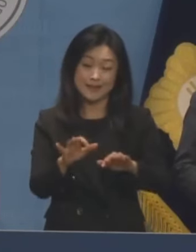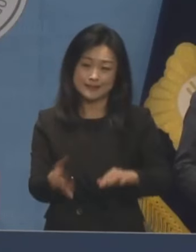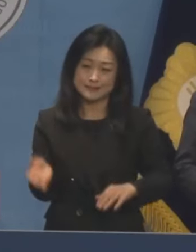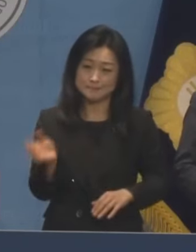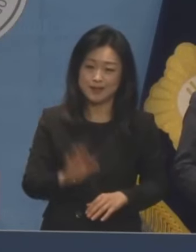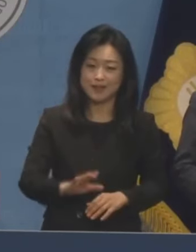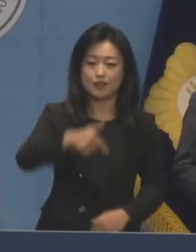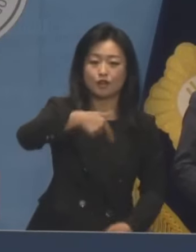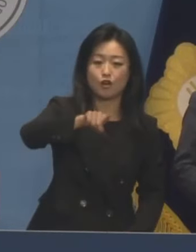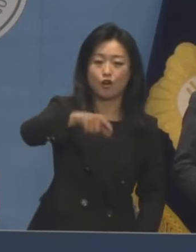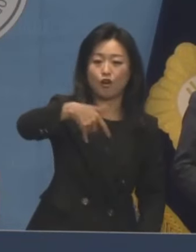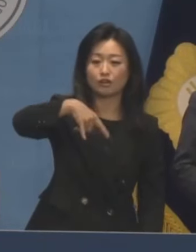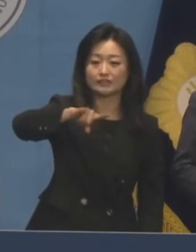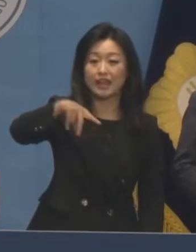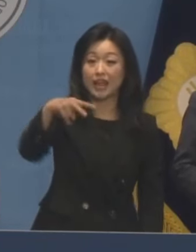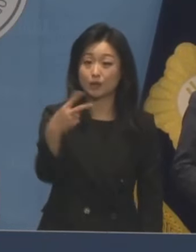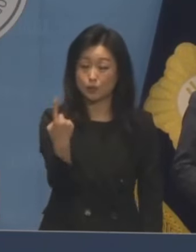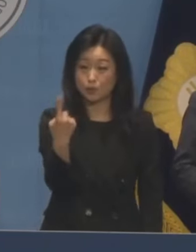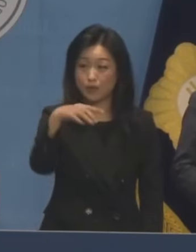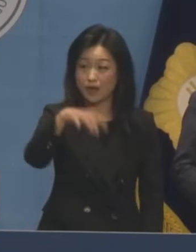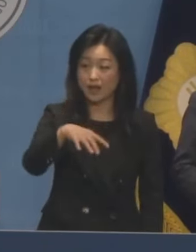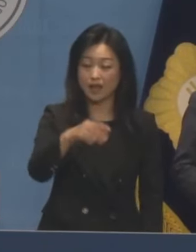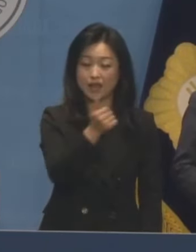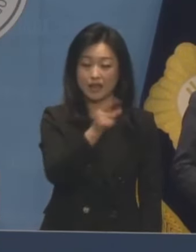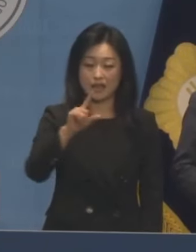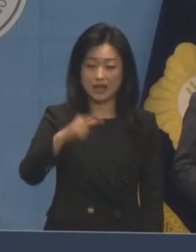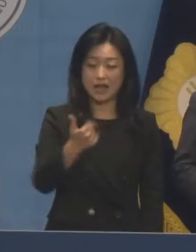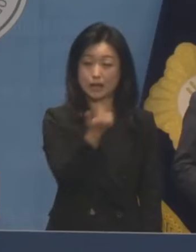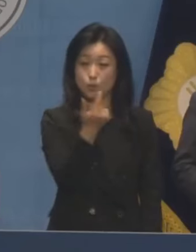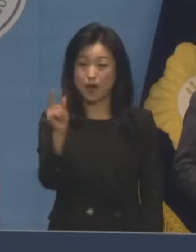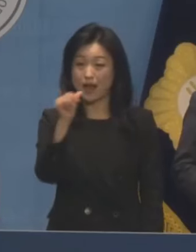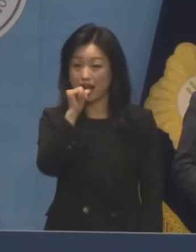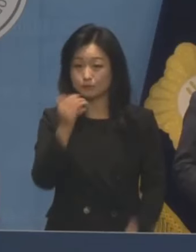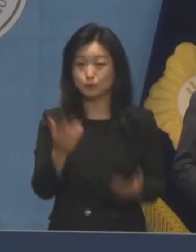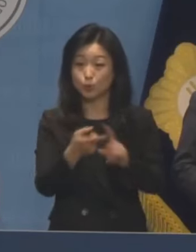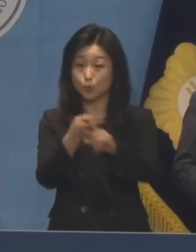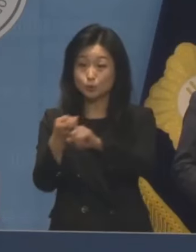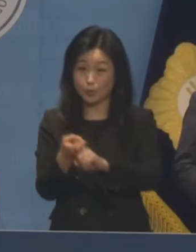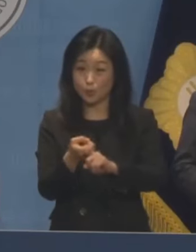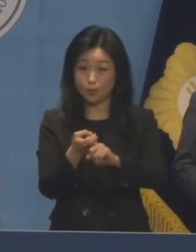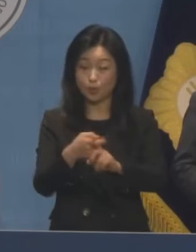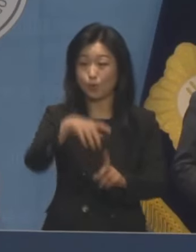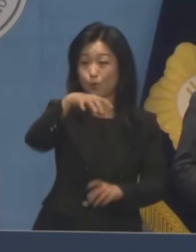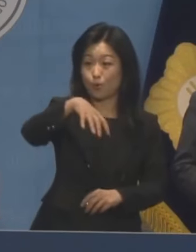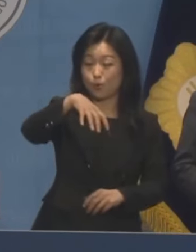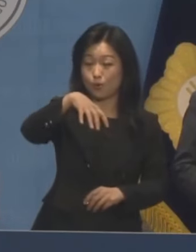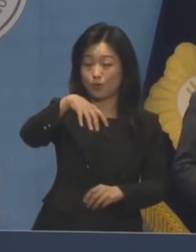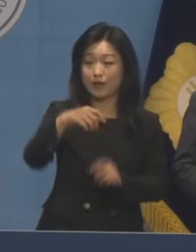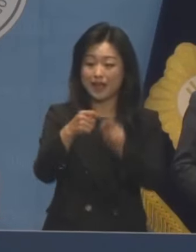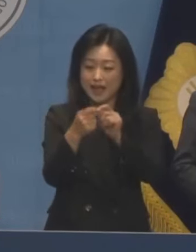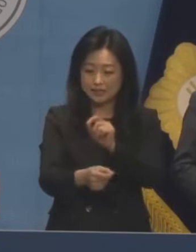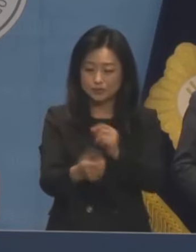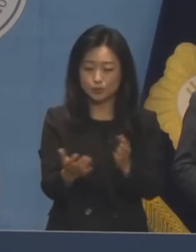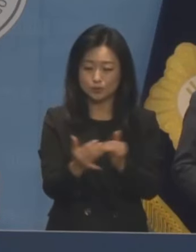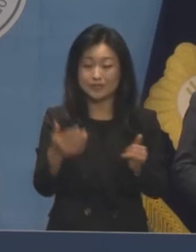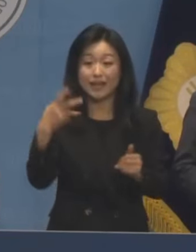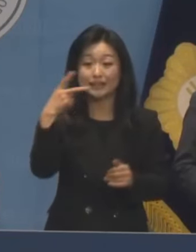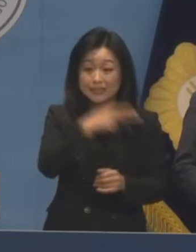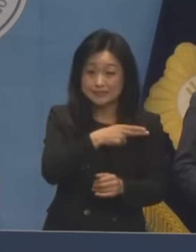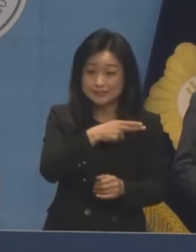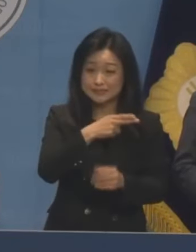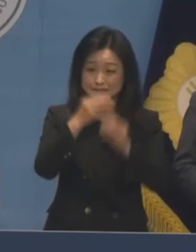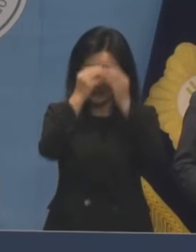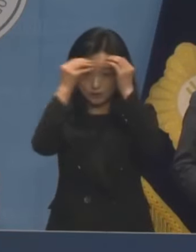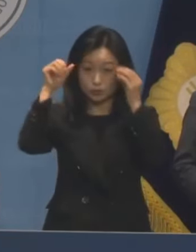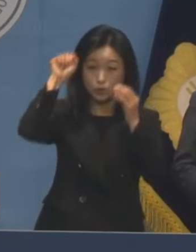거제도에 있는 하나오 션 내에 금속노조 거제 통영고성 하청 지의 노동자들의 단식과